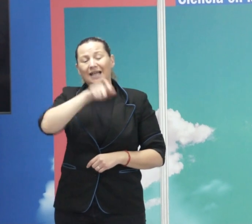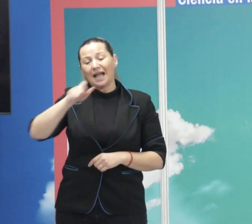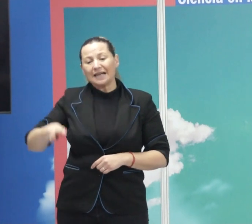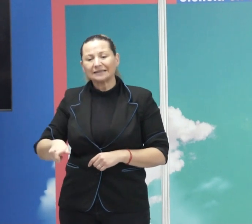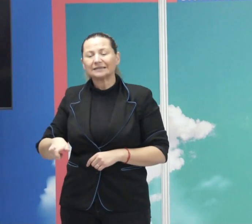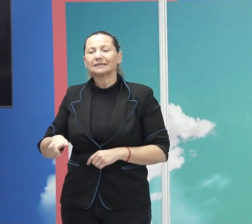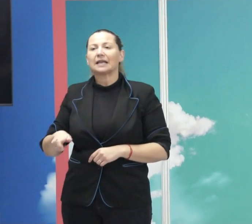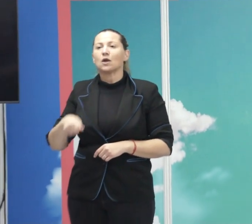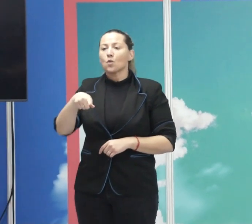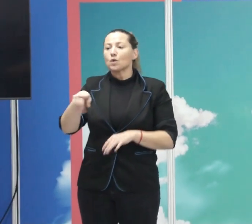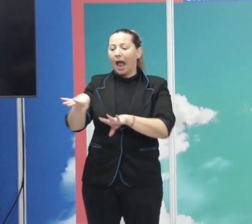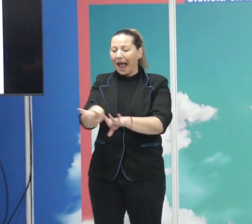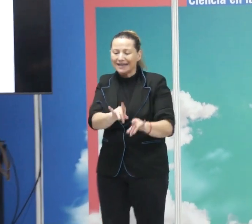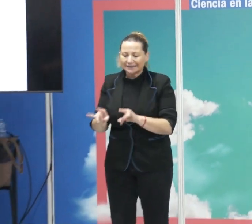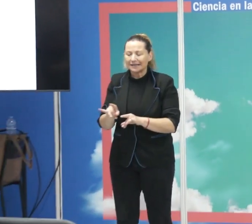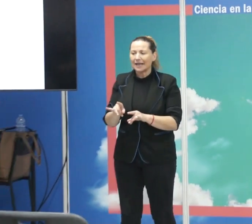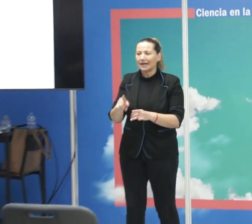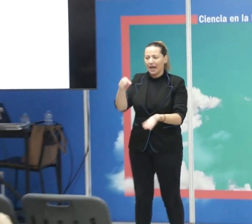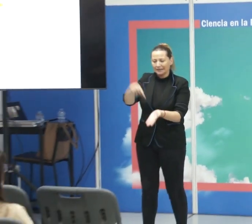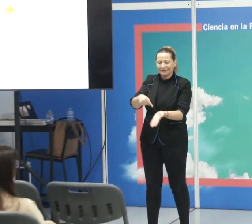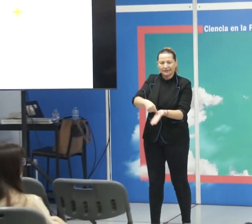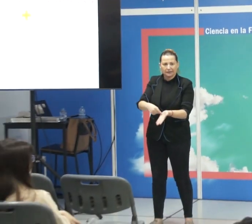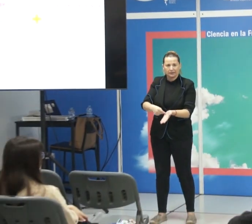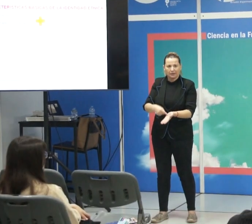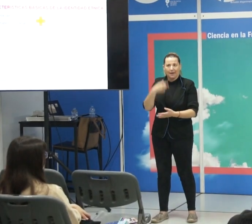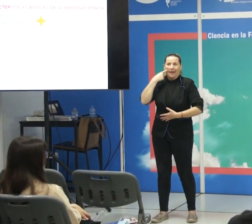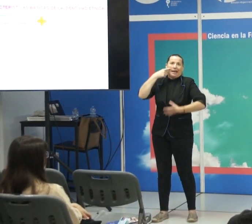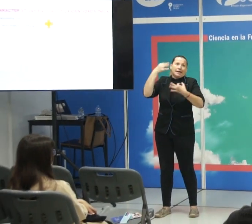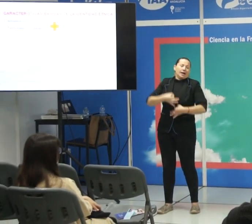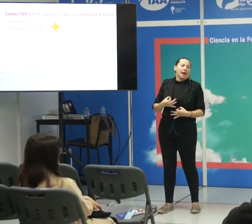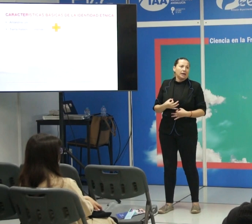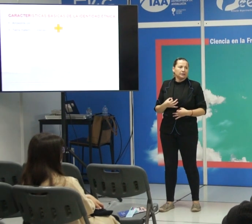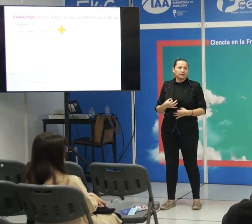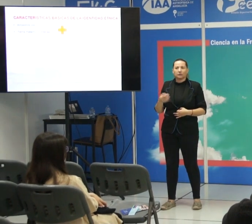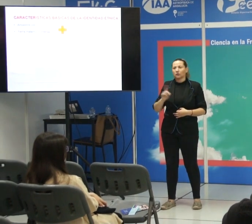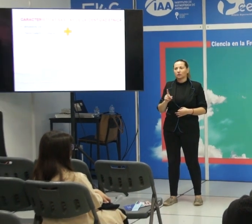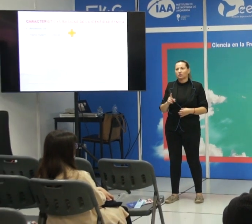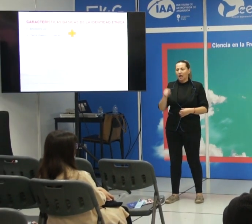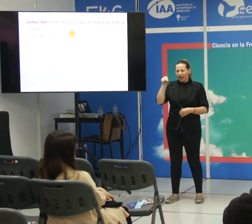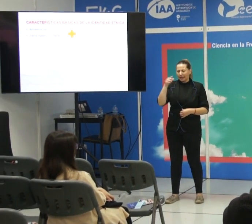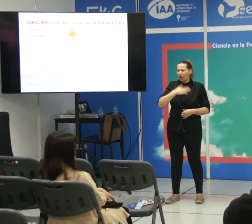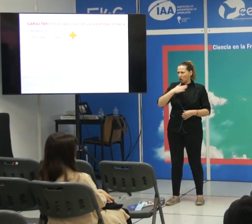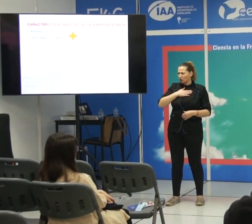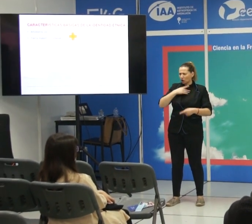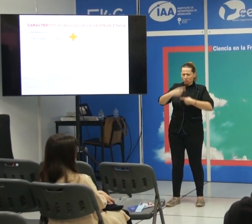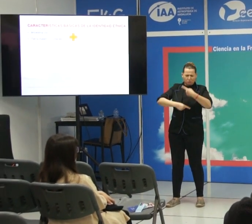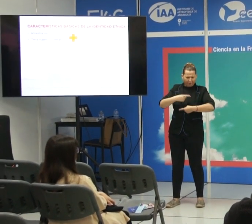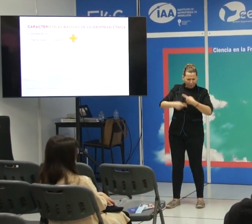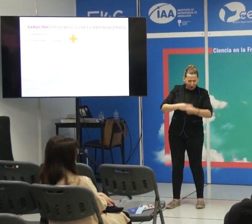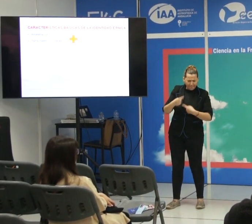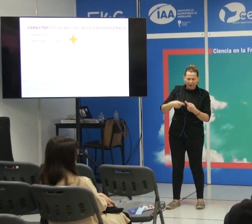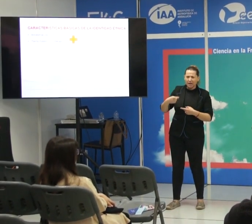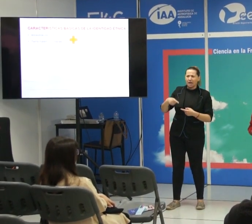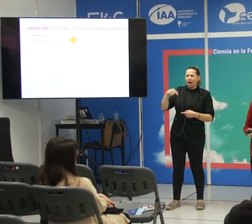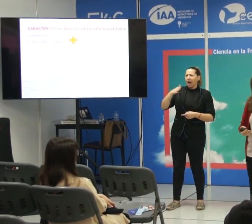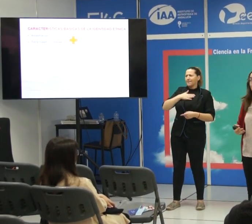una tierra que, de nuevo, no tiene por qué ser real. Nosotros siempre ocupamos esta tierra porque nuestros ancestros